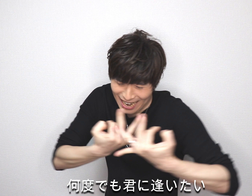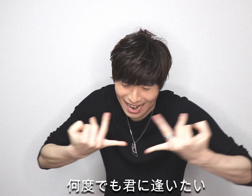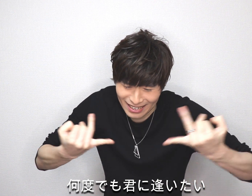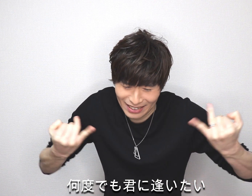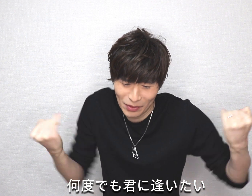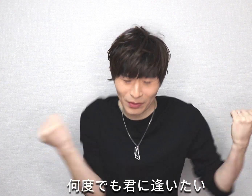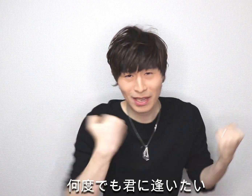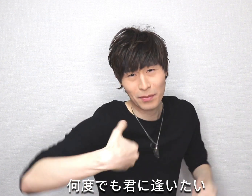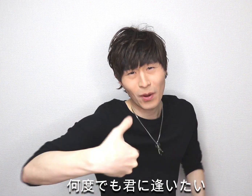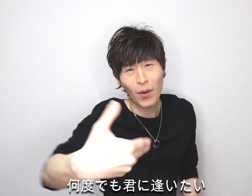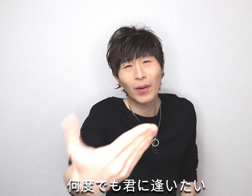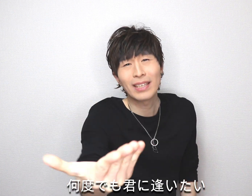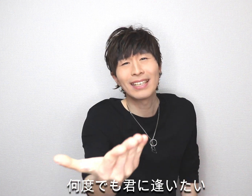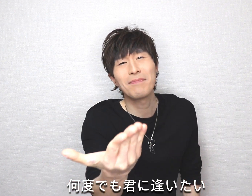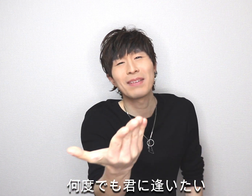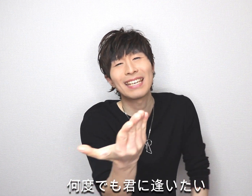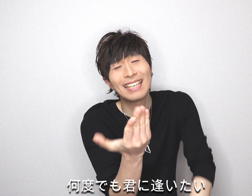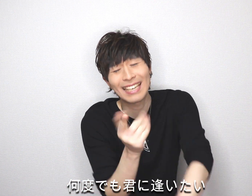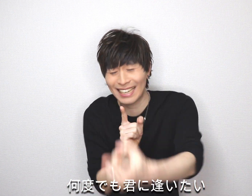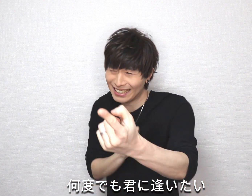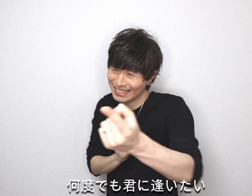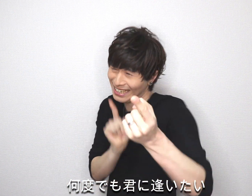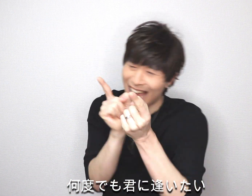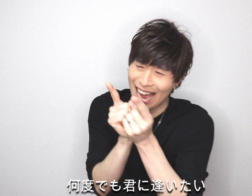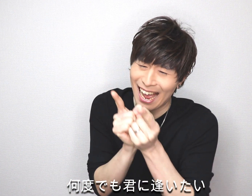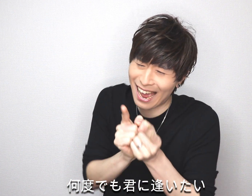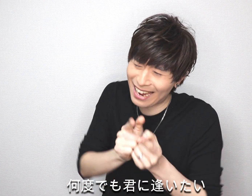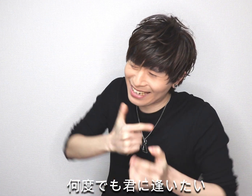何度でも君